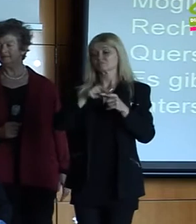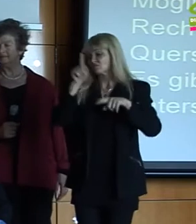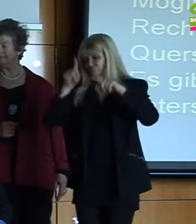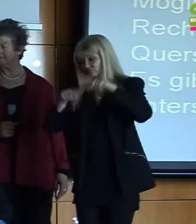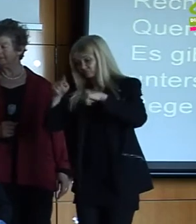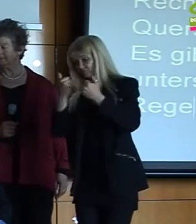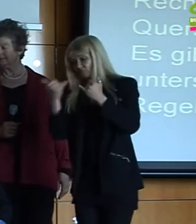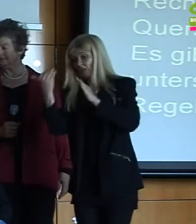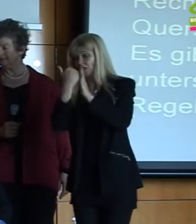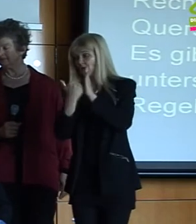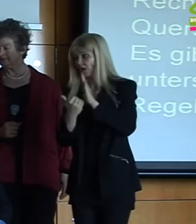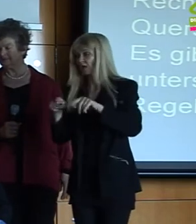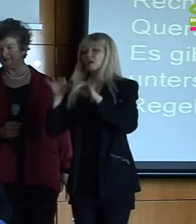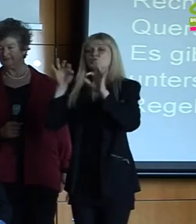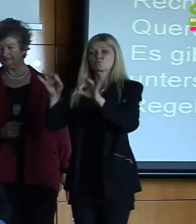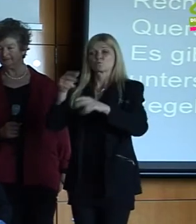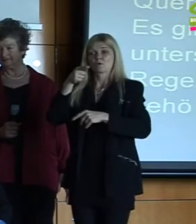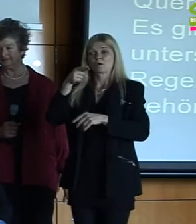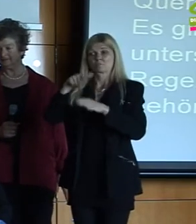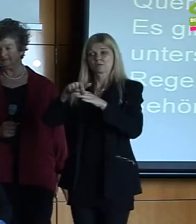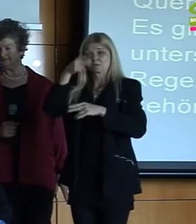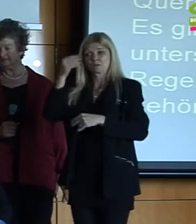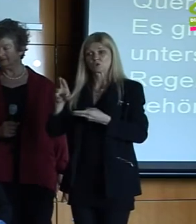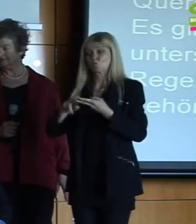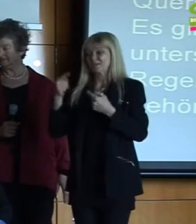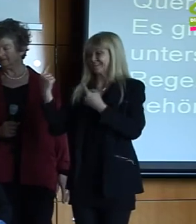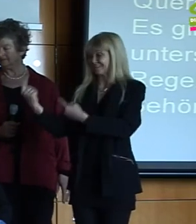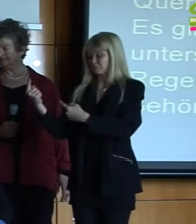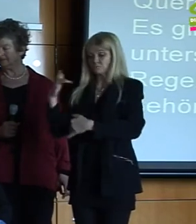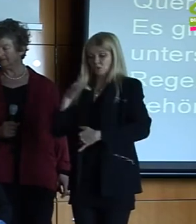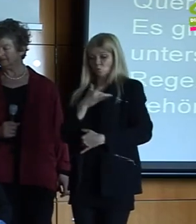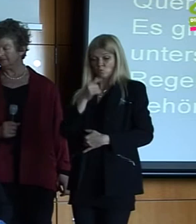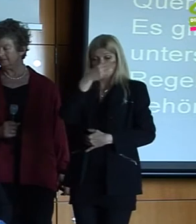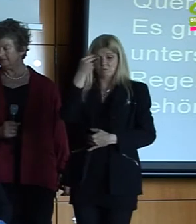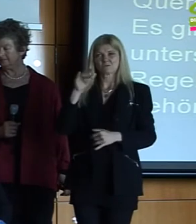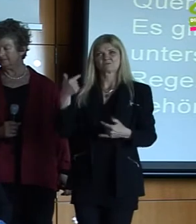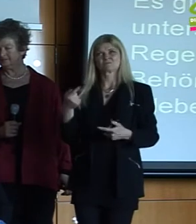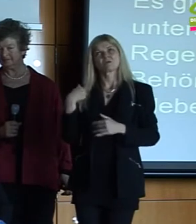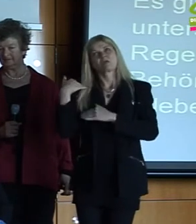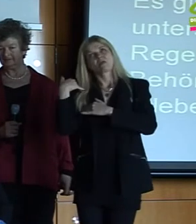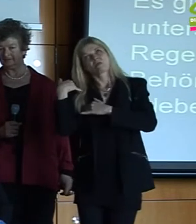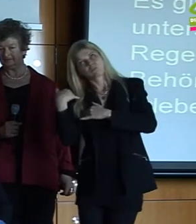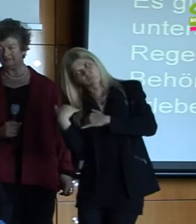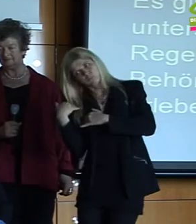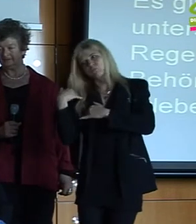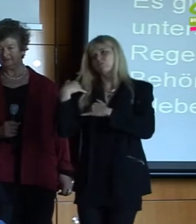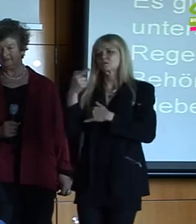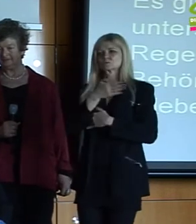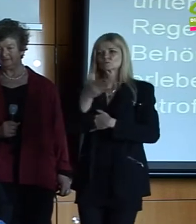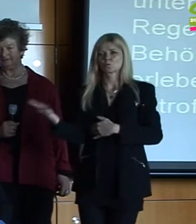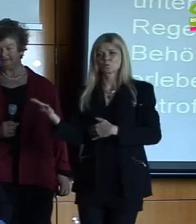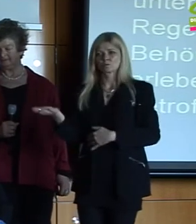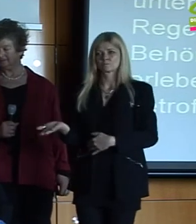Und das wird von den betroffenen Menschen sehr oft als irrsinnig, mühselig, strapaziös